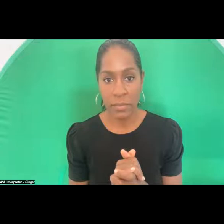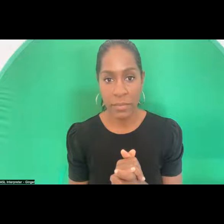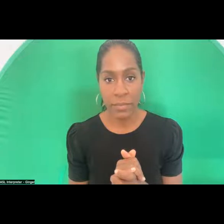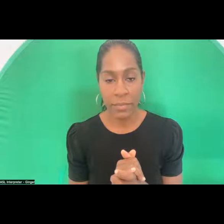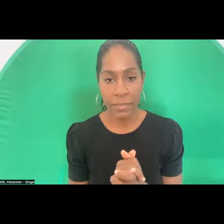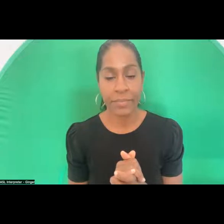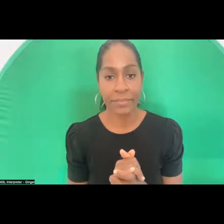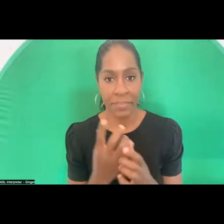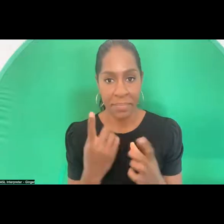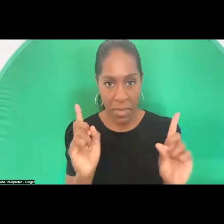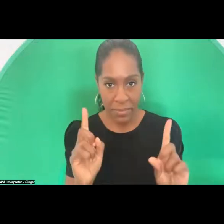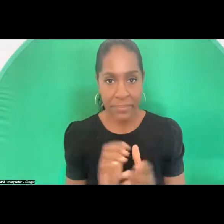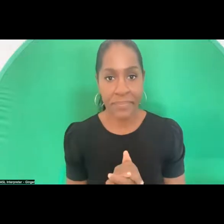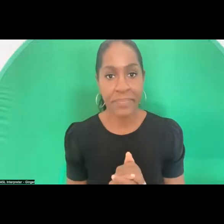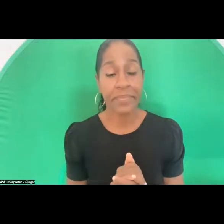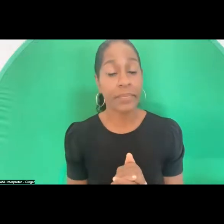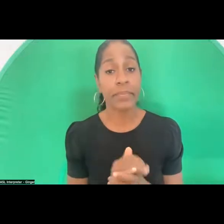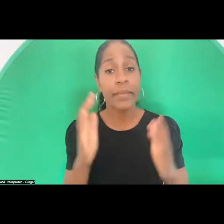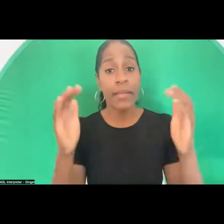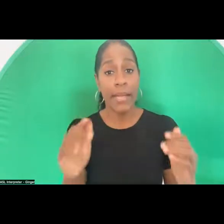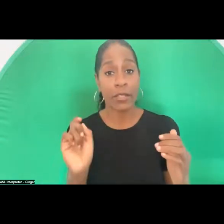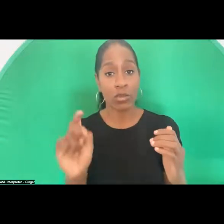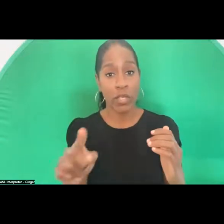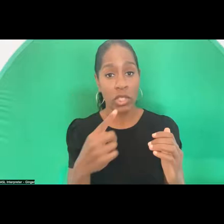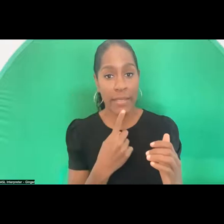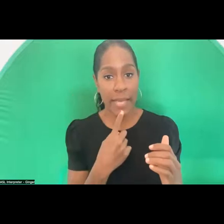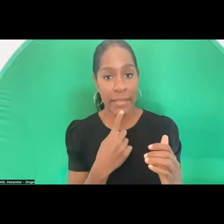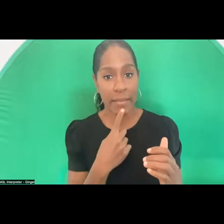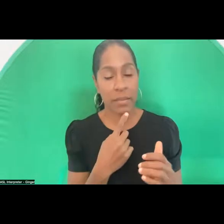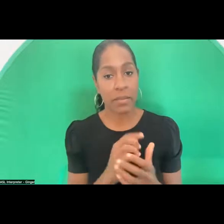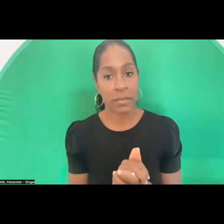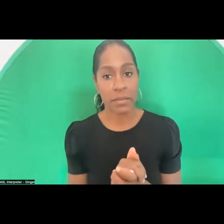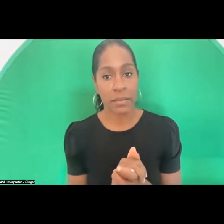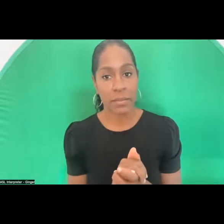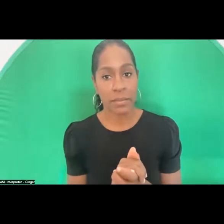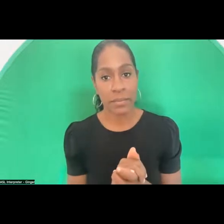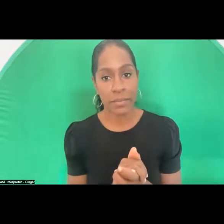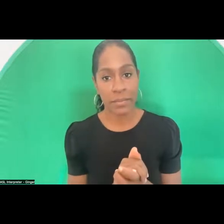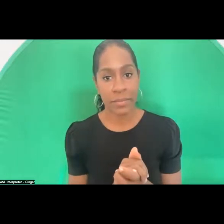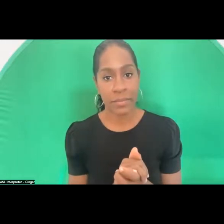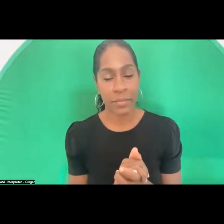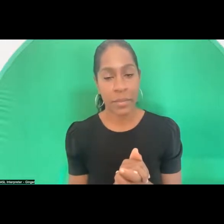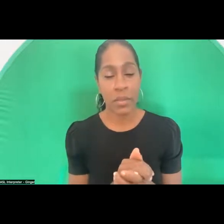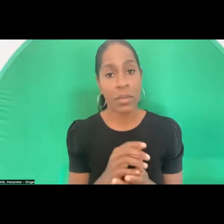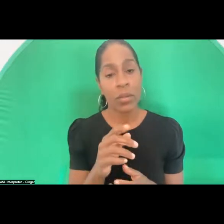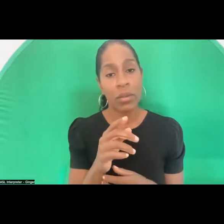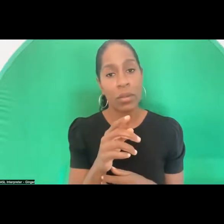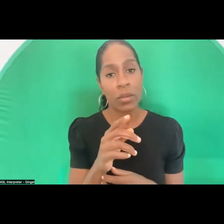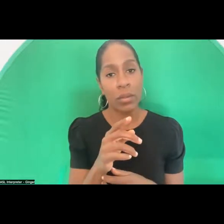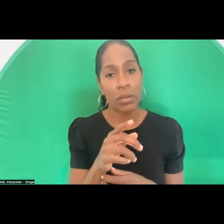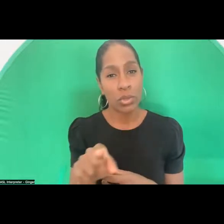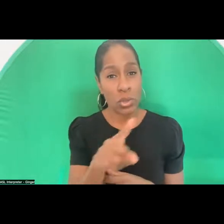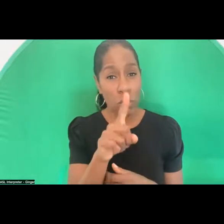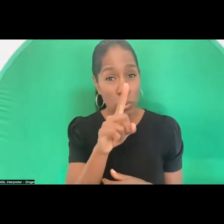muy bien esta pregunta dice cree que los candidatos saben